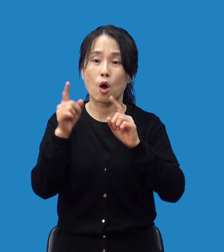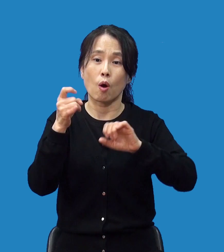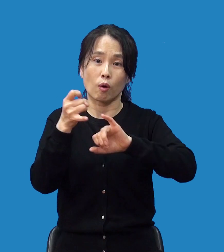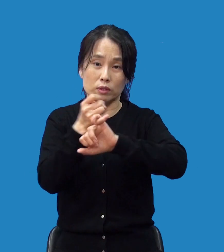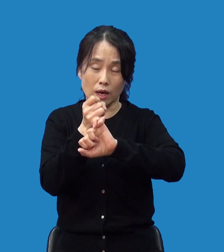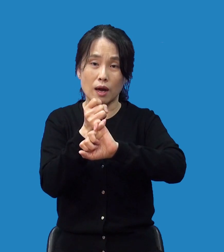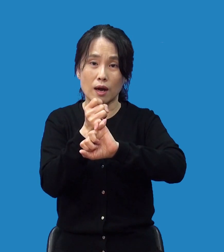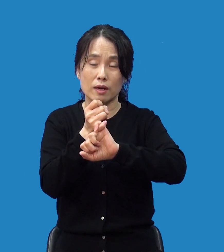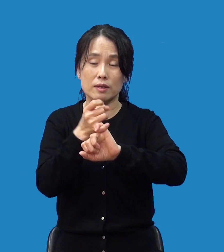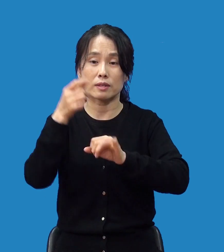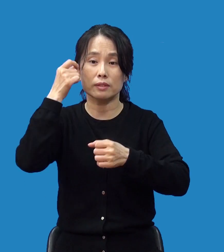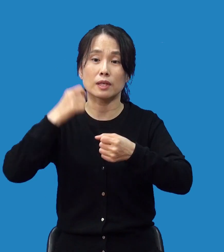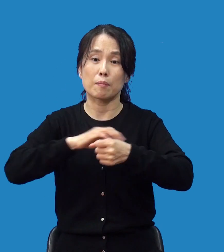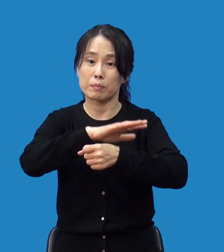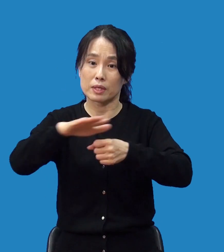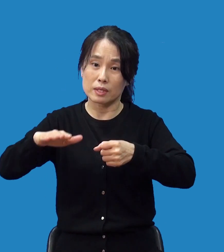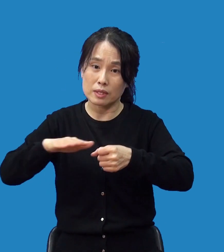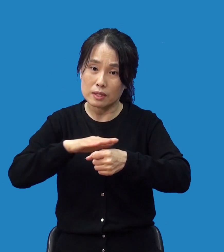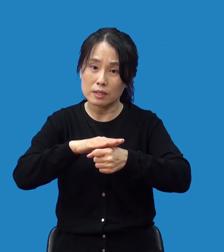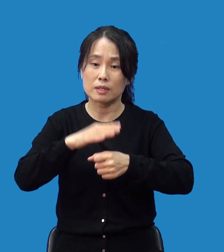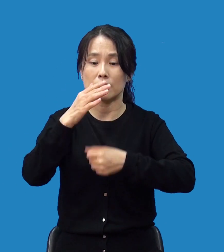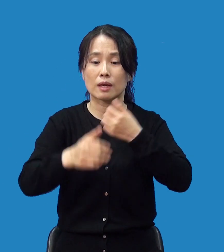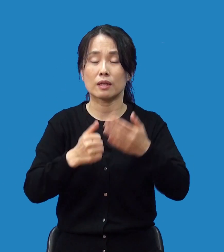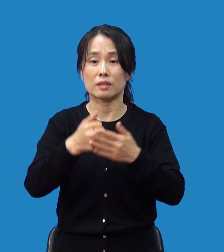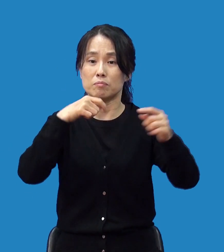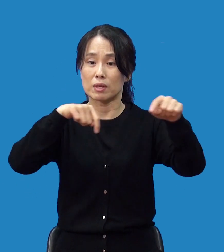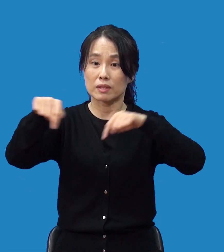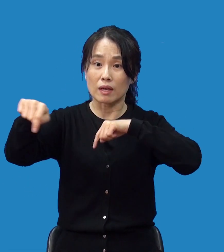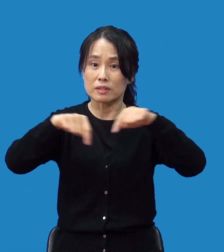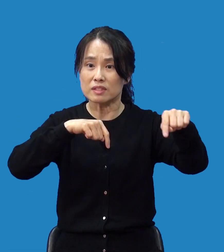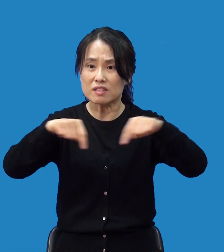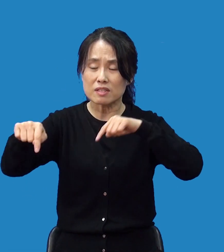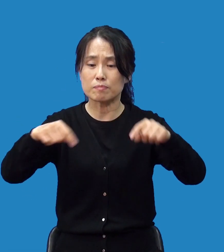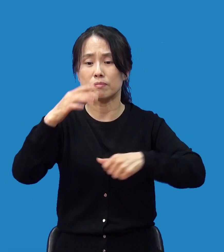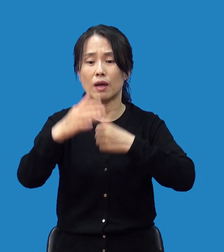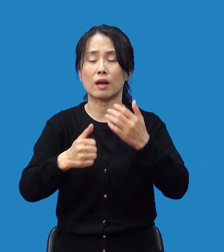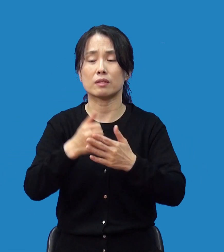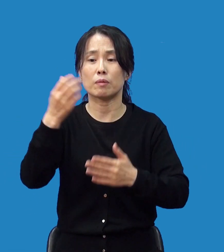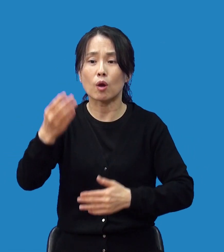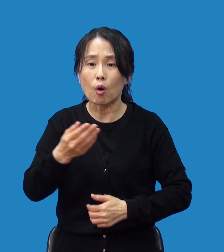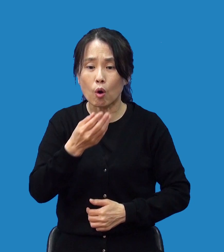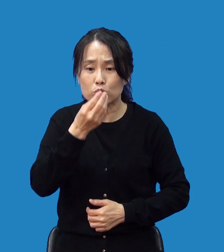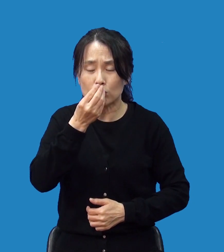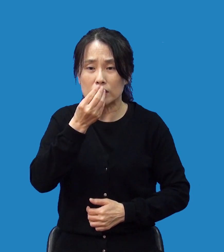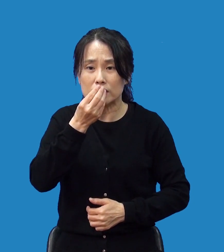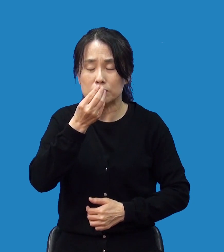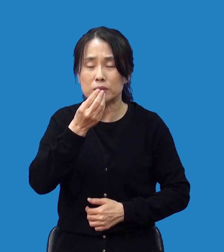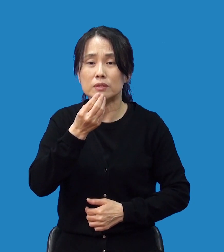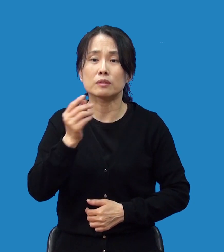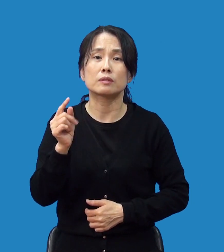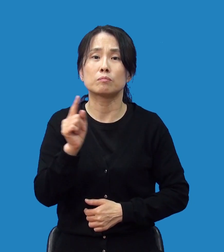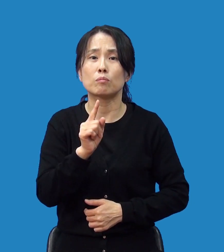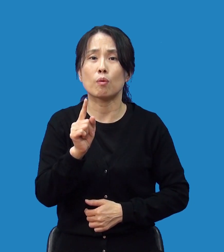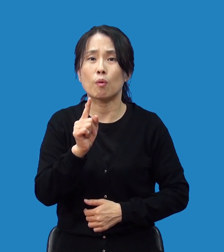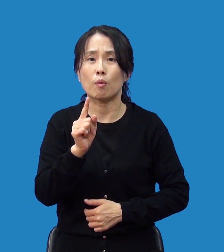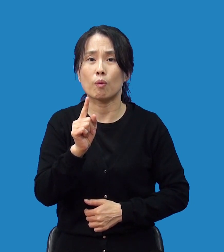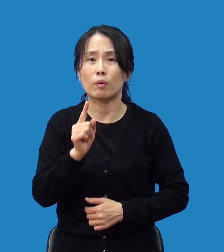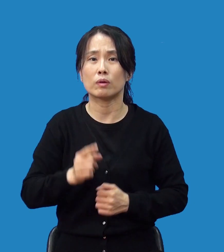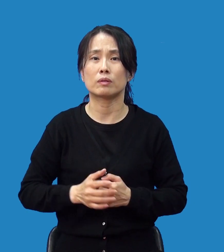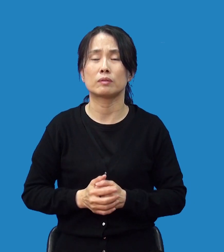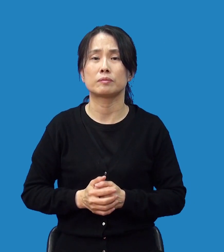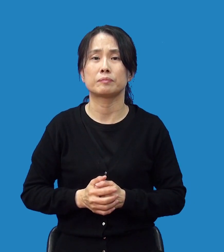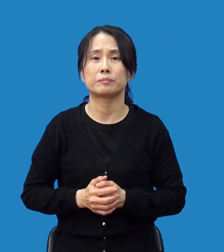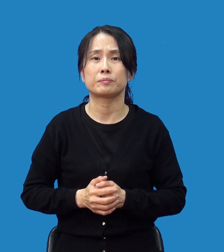그 자비, 긍휼, 하나님의 통치, 하나님의 거룩하심은 모든 그